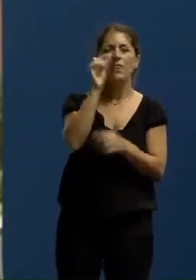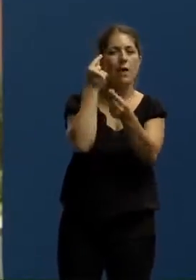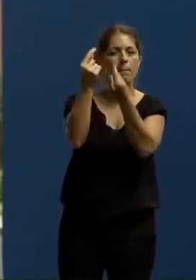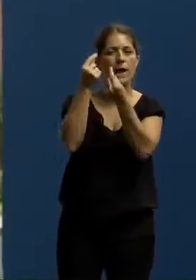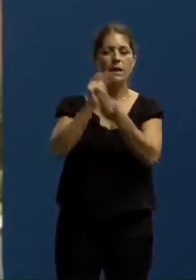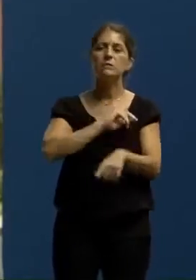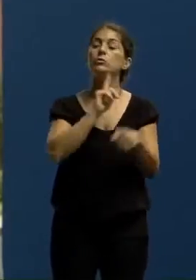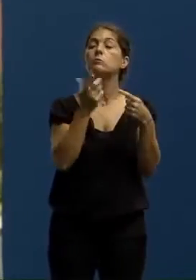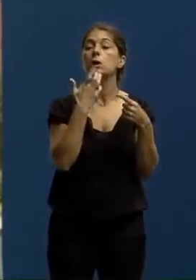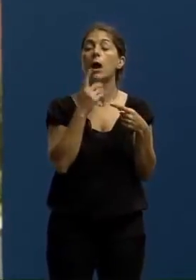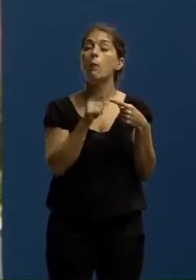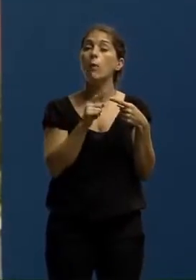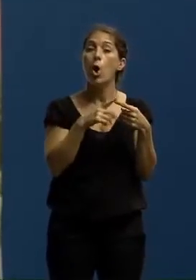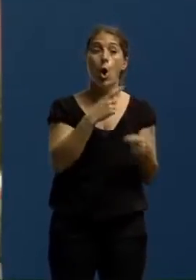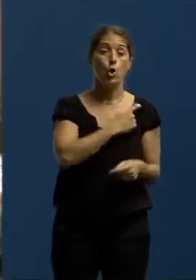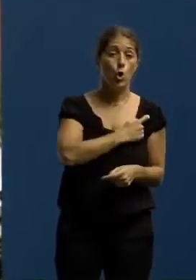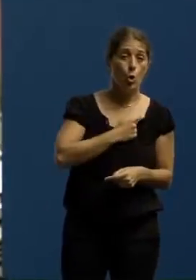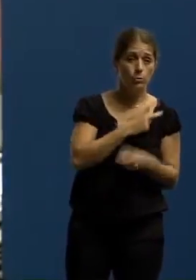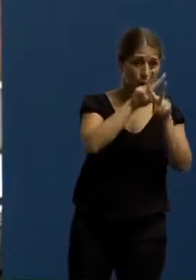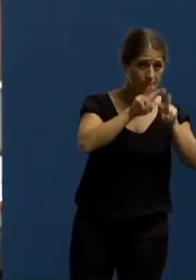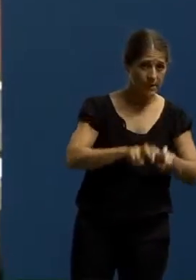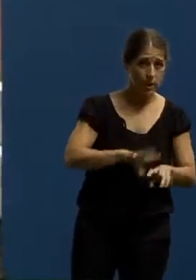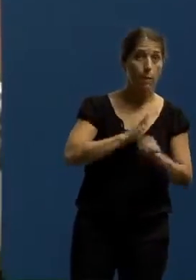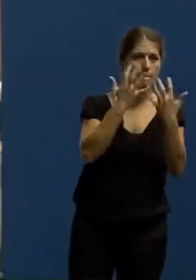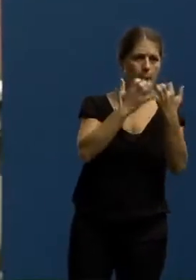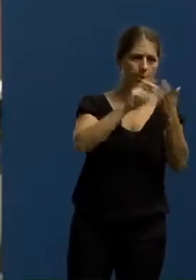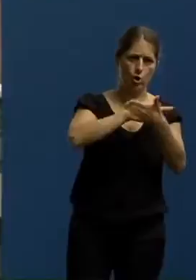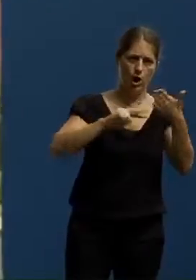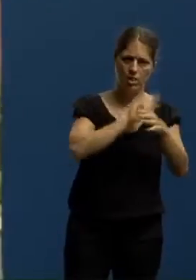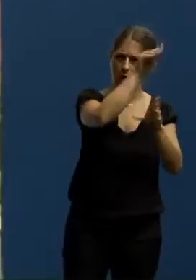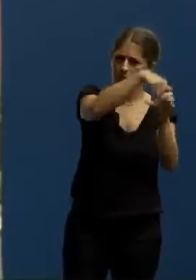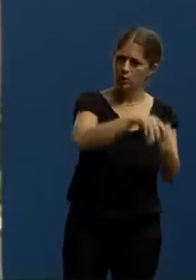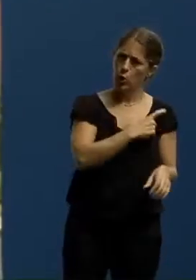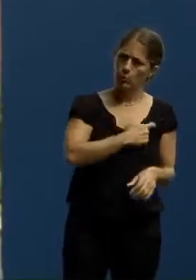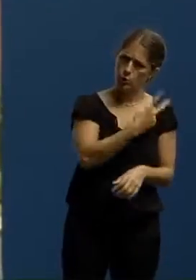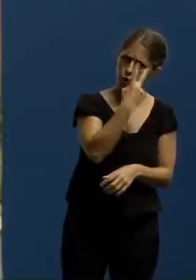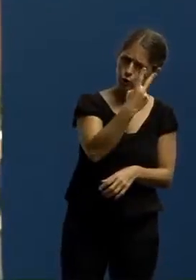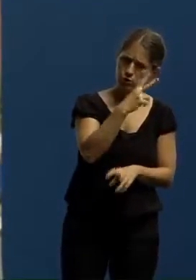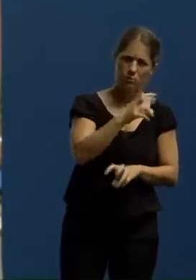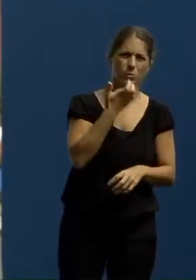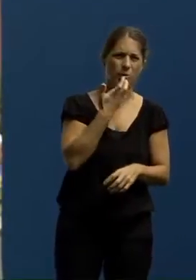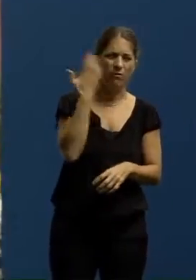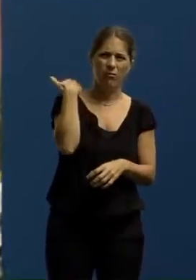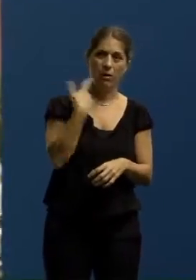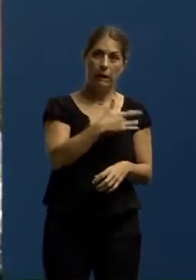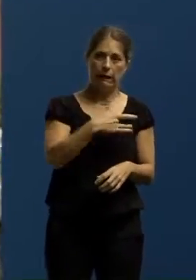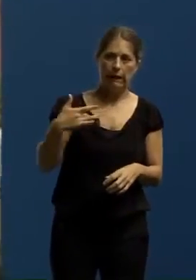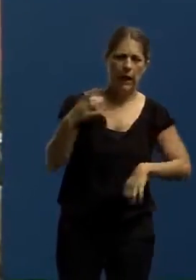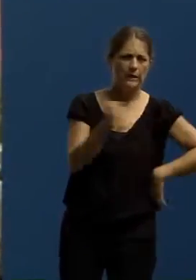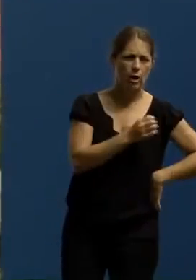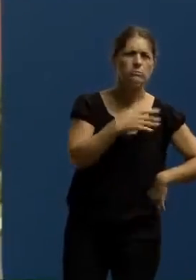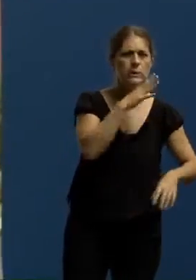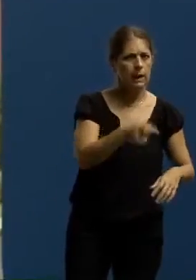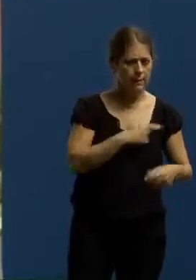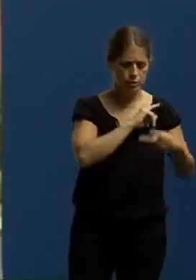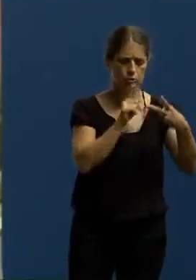de investigación, dúas comisións de investigación no Parlamento de Galicia. Unha delas en relación a que pasou cas caixas de aforros